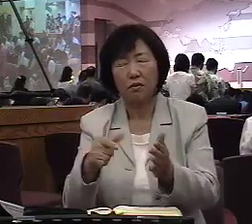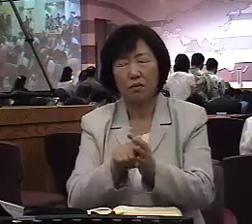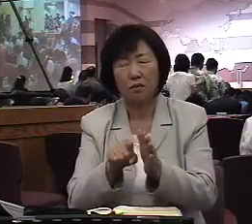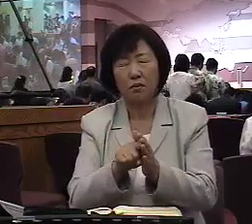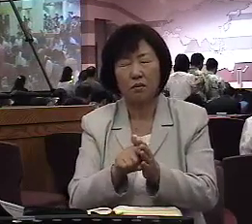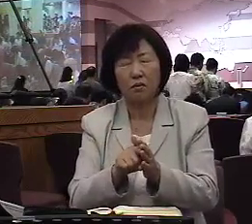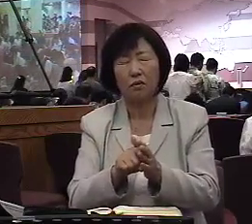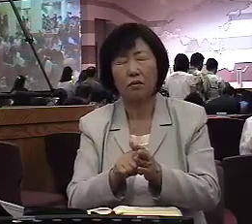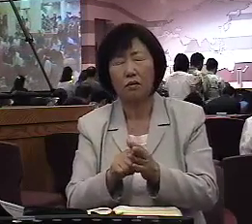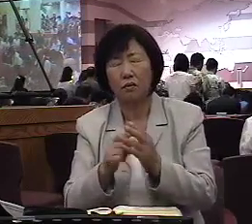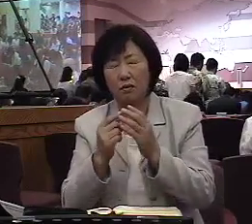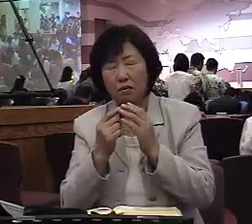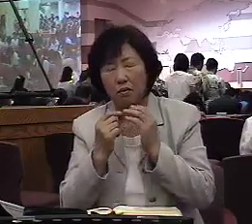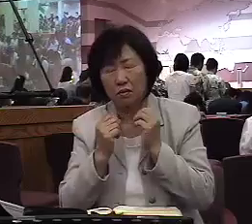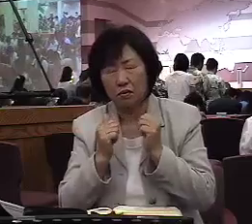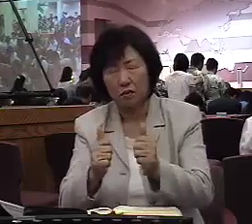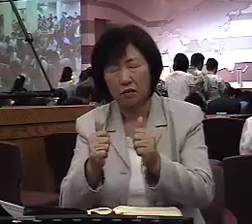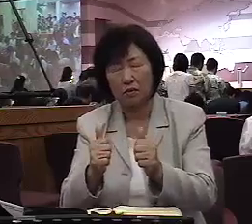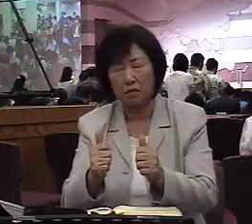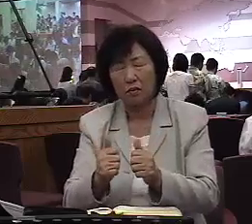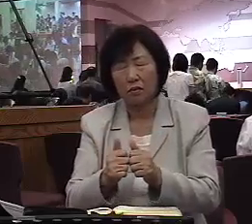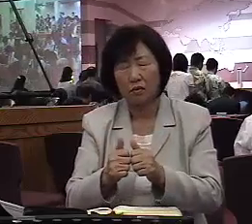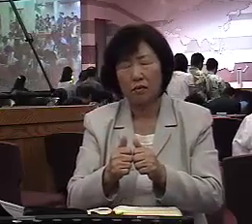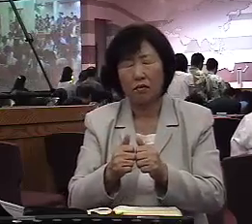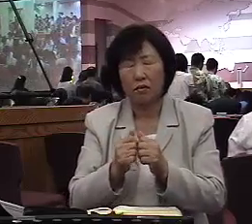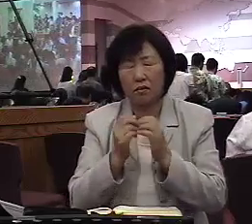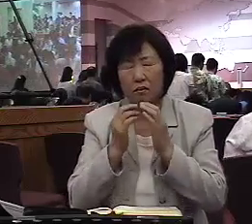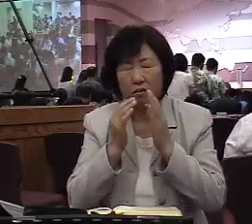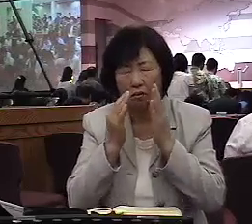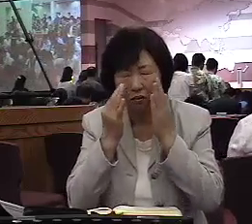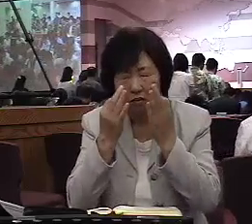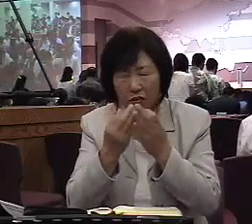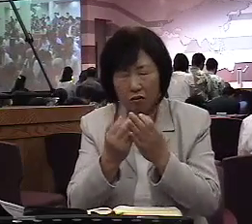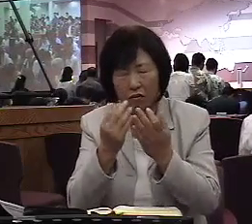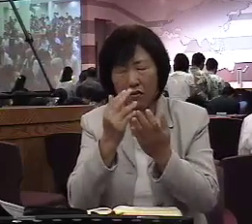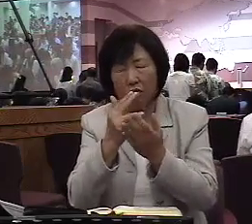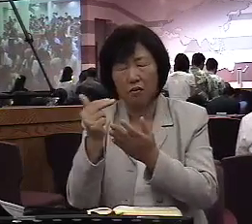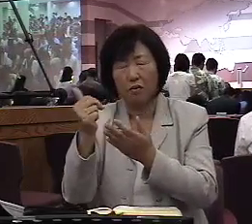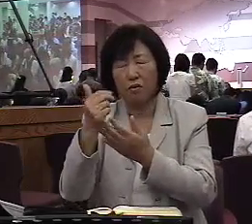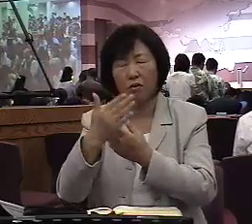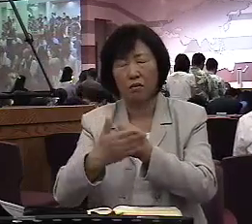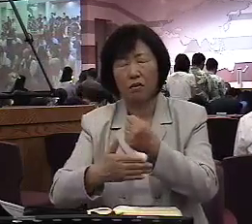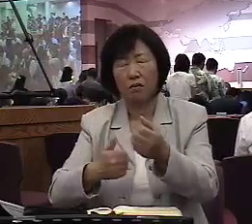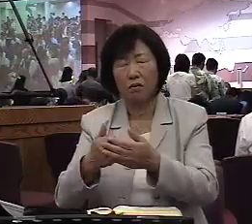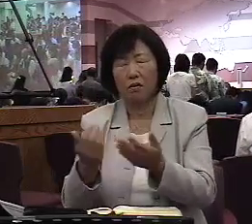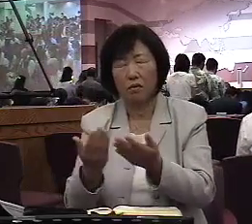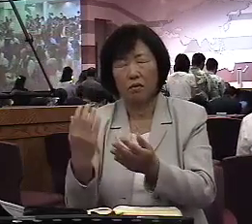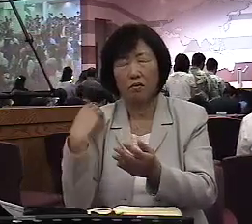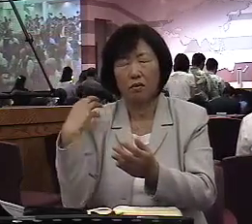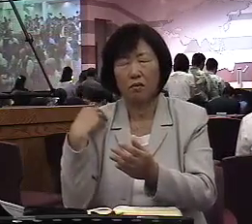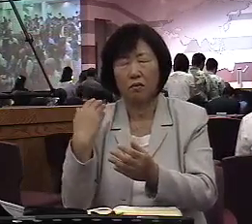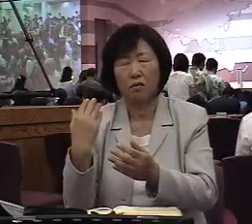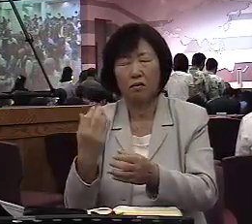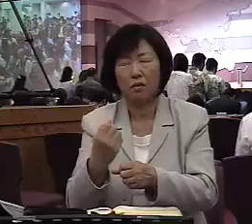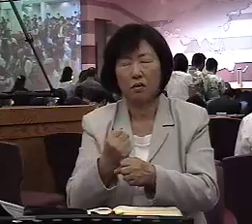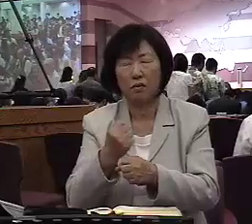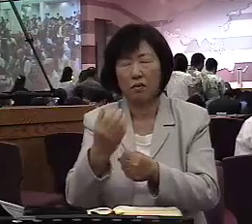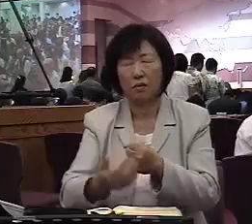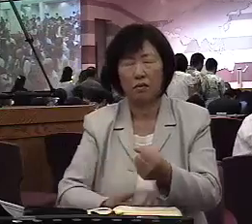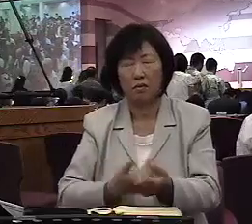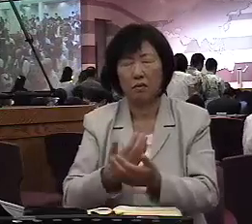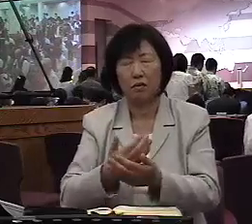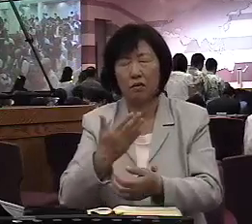교회가 설 수 있사오니 주여, 이들을 붙잡아 주시옵소서. 영혼들을 맡겨주셨사오니 사명 감당하게 해주시옵소서.